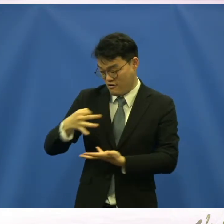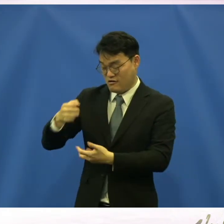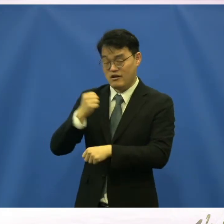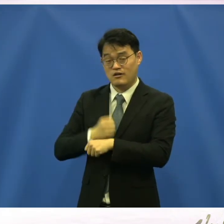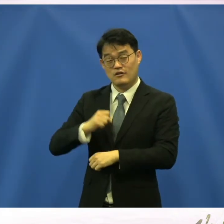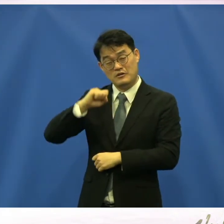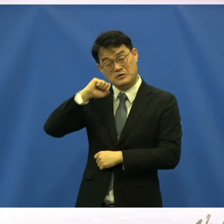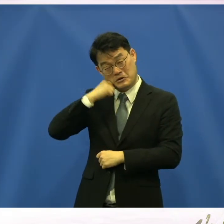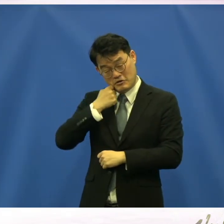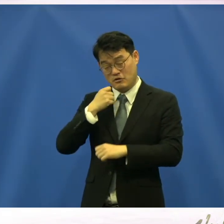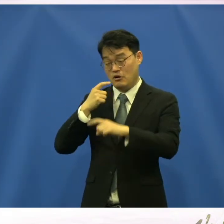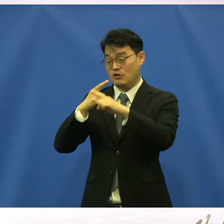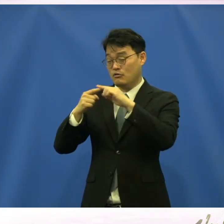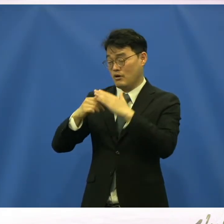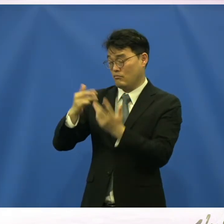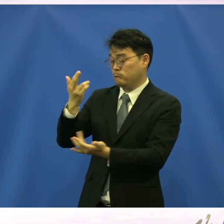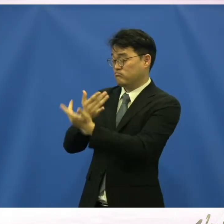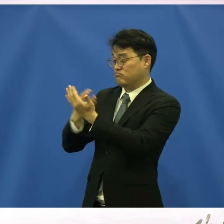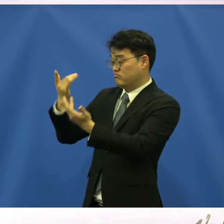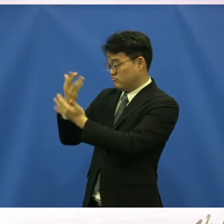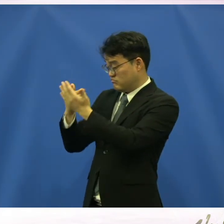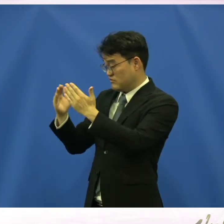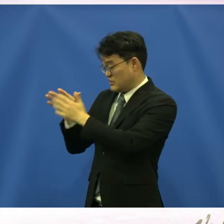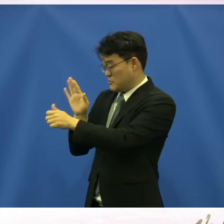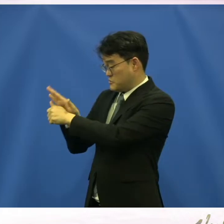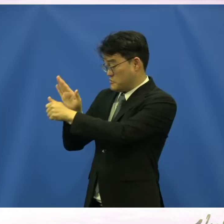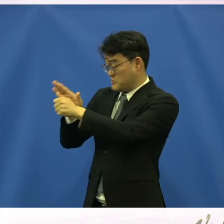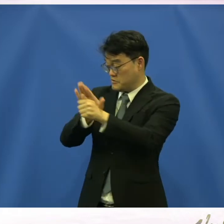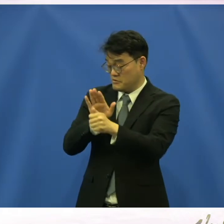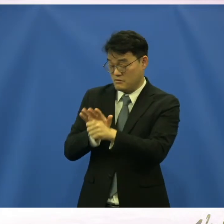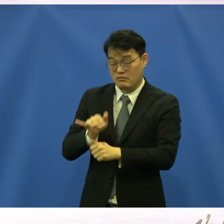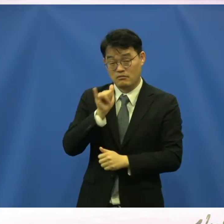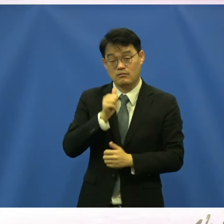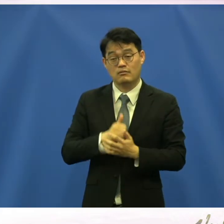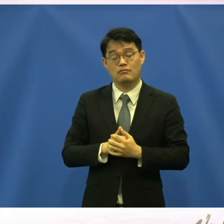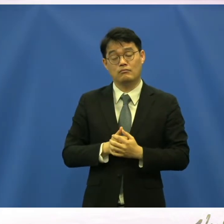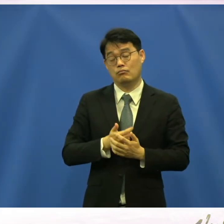우리 불탄 교회들도 돕고 이럴 수 있는 얼마나 좋습니다.